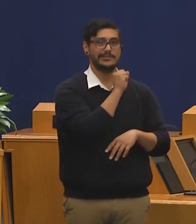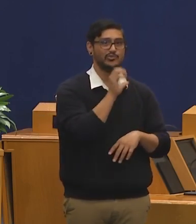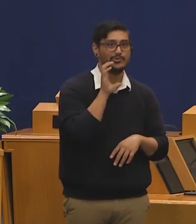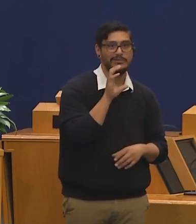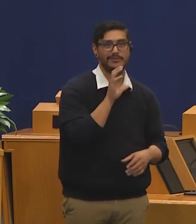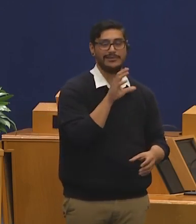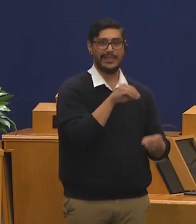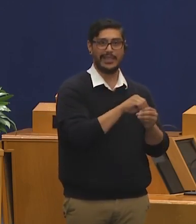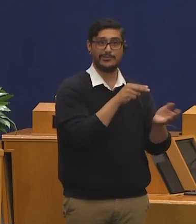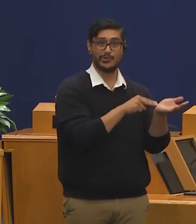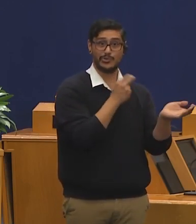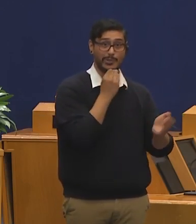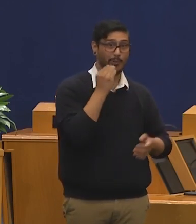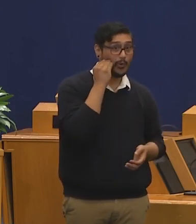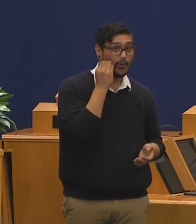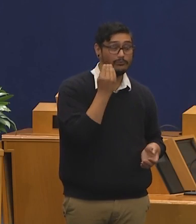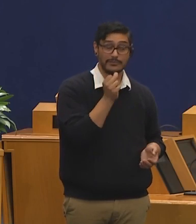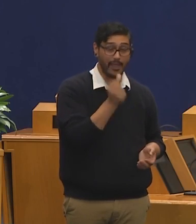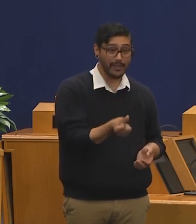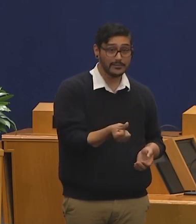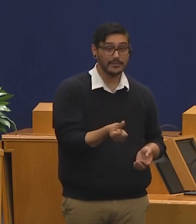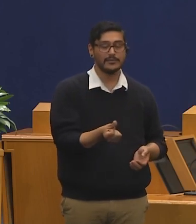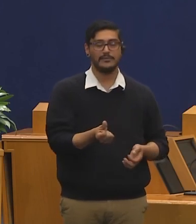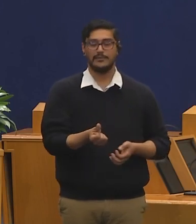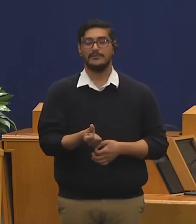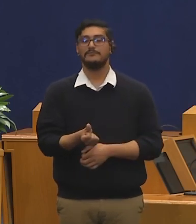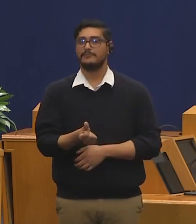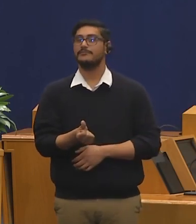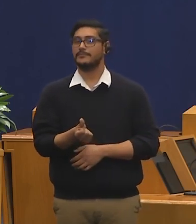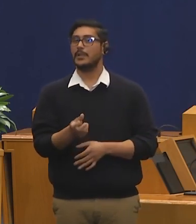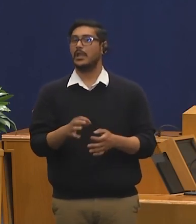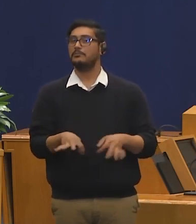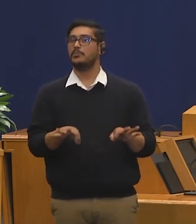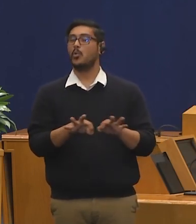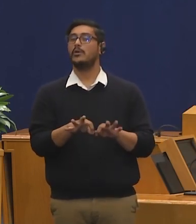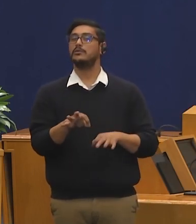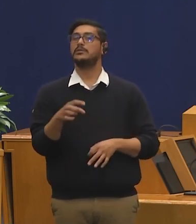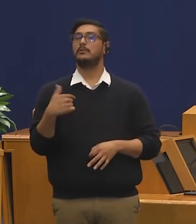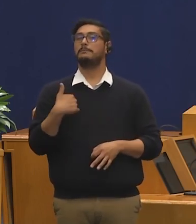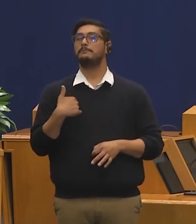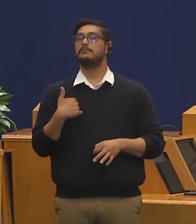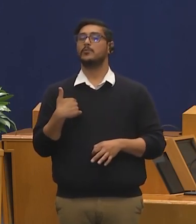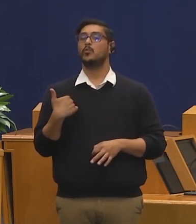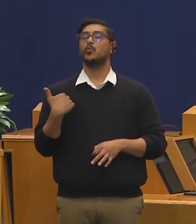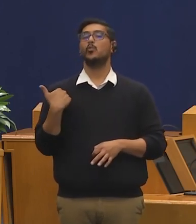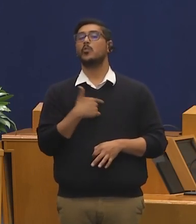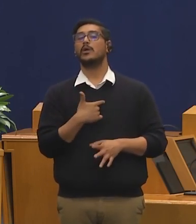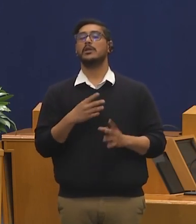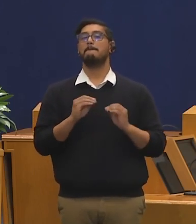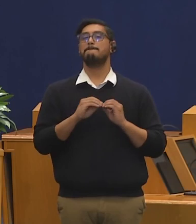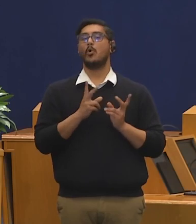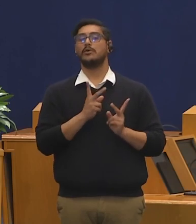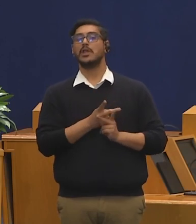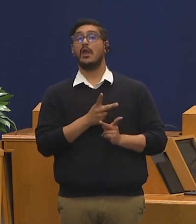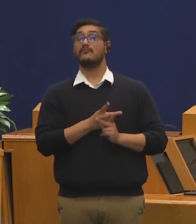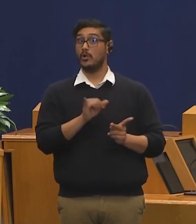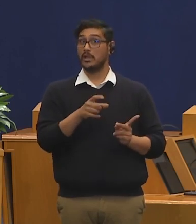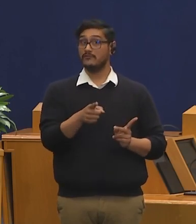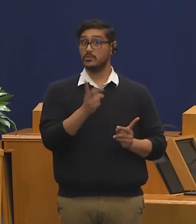de convalescentes, tenemos que estar siempre observando si alguien que está perjudicado, ya sea de tercera edad,